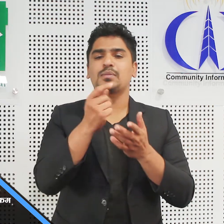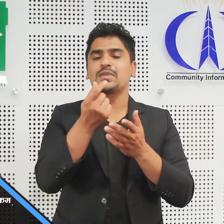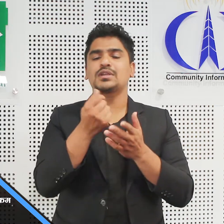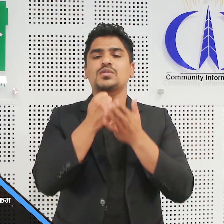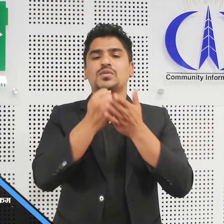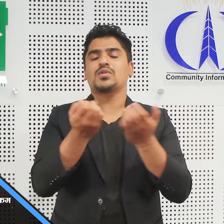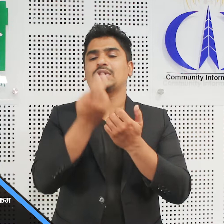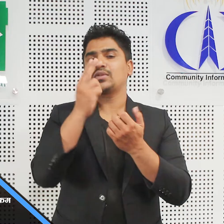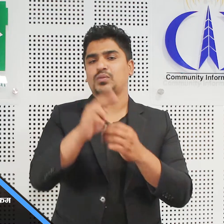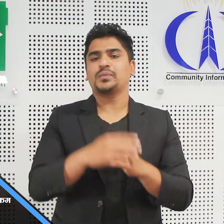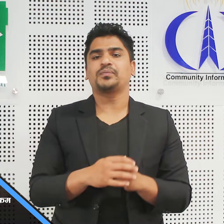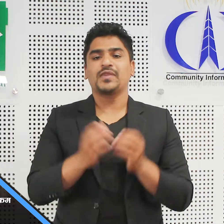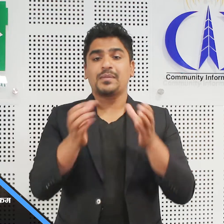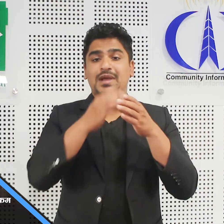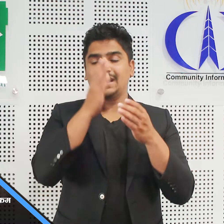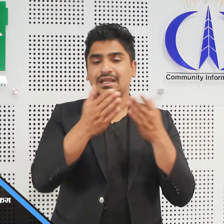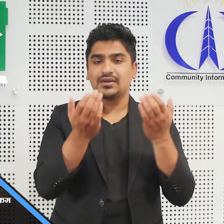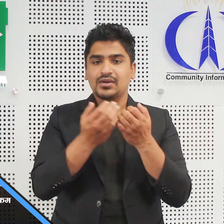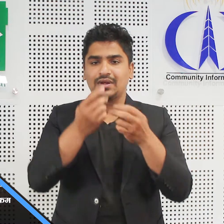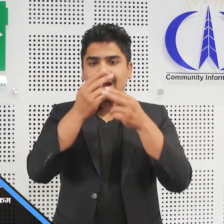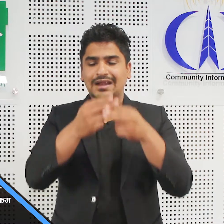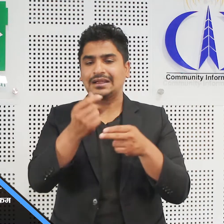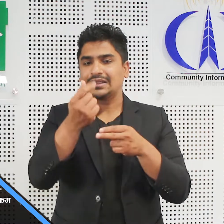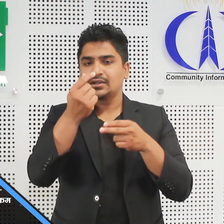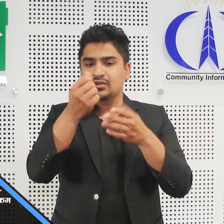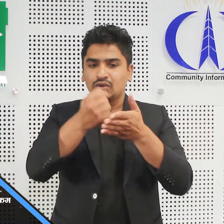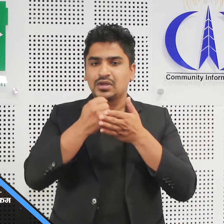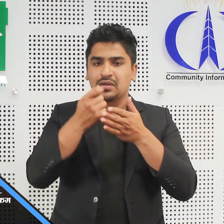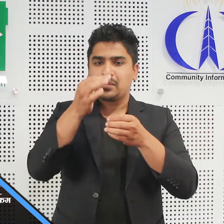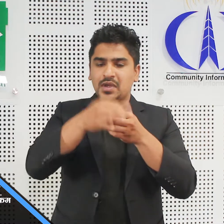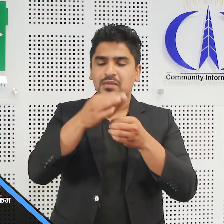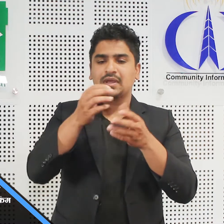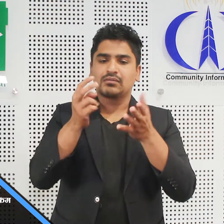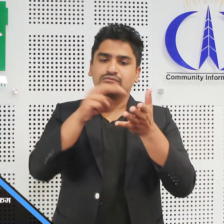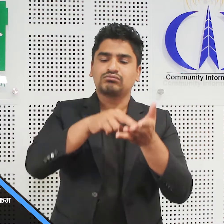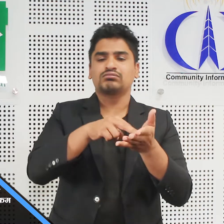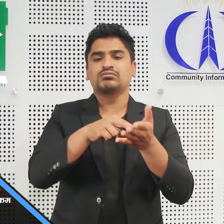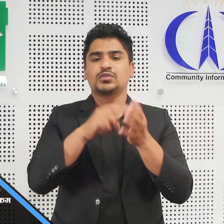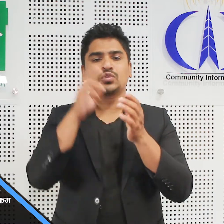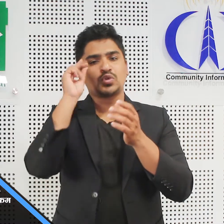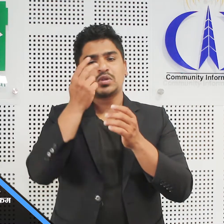उहाँलाई पालिकाले पहिलो पटक 25,000 र दोस्रो पटक 30,000 रकम सहयोग गरेको थियो।